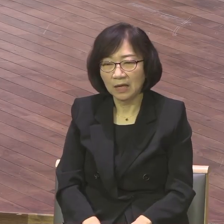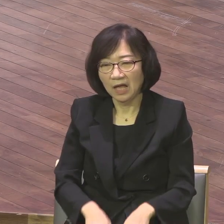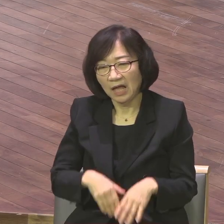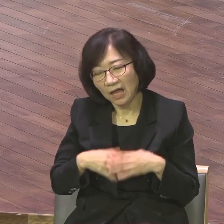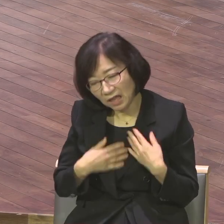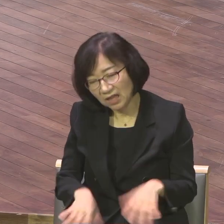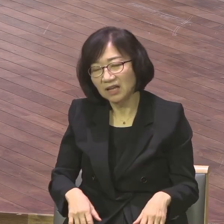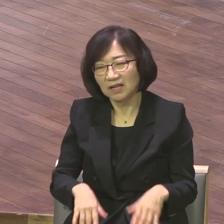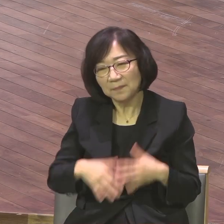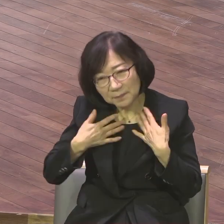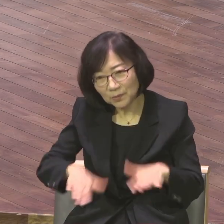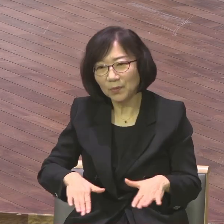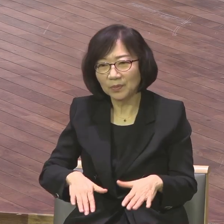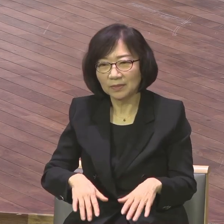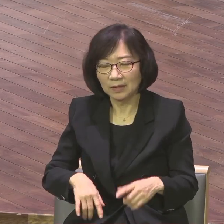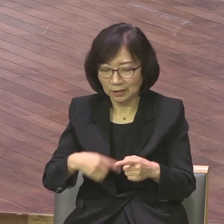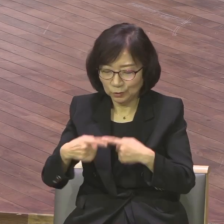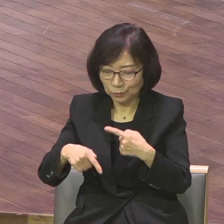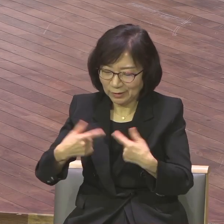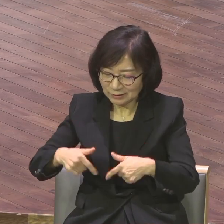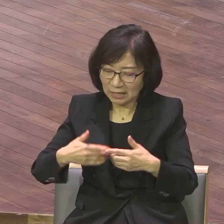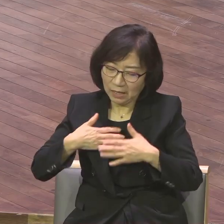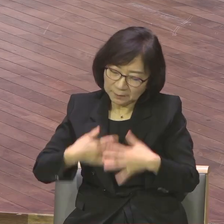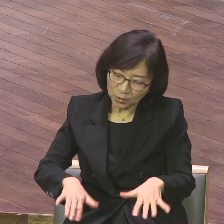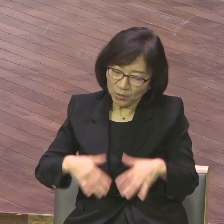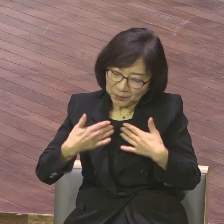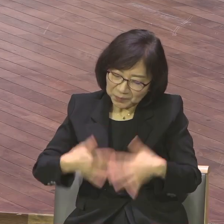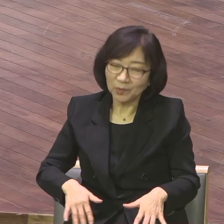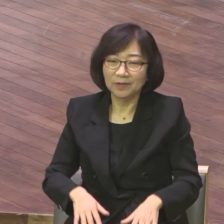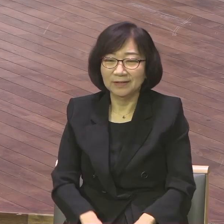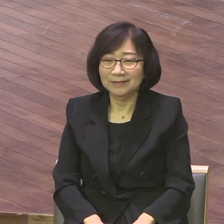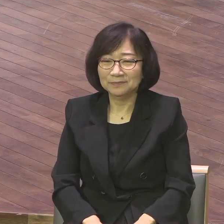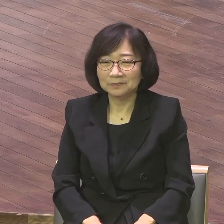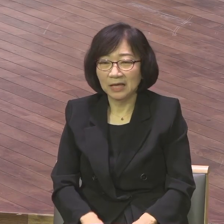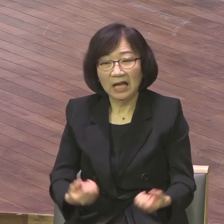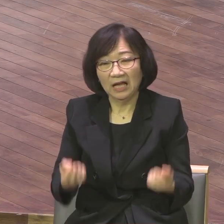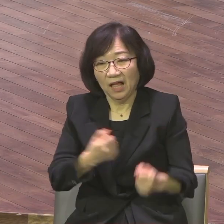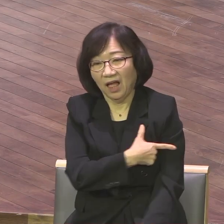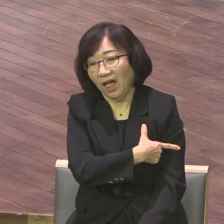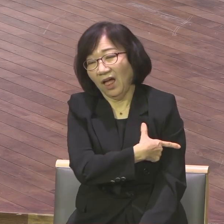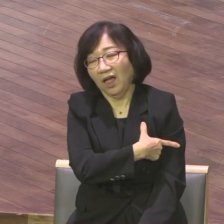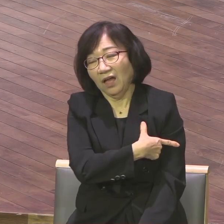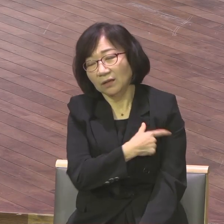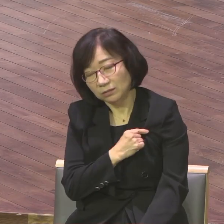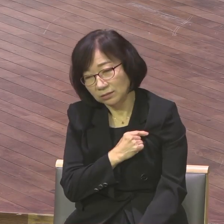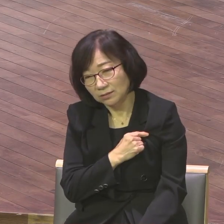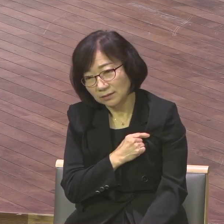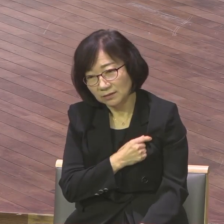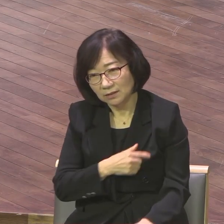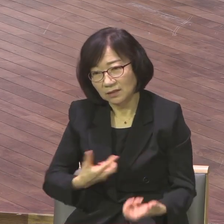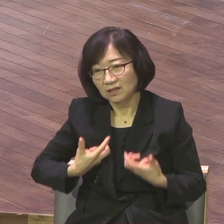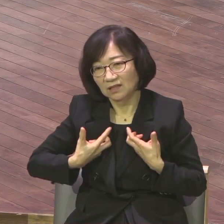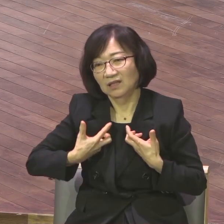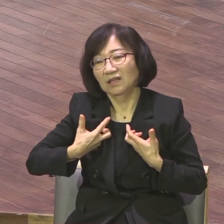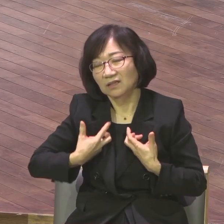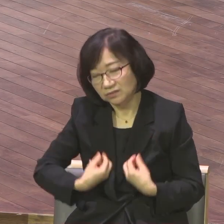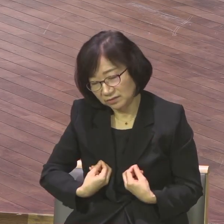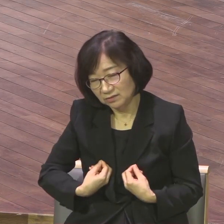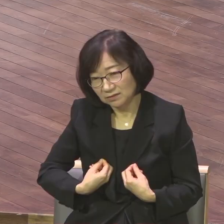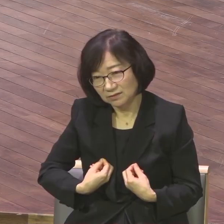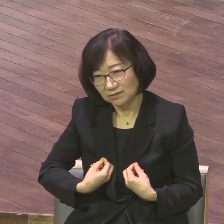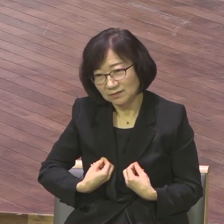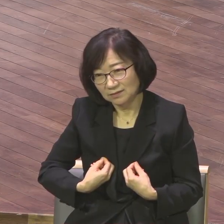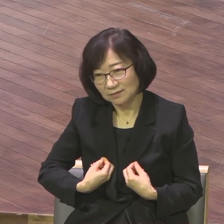있어요. 나 피곤합니다. 번아웃 돼요. 무기력하면서 언젠가는 또 넘어져